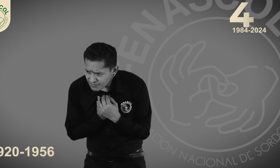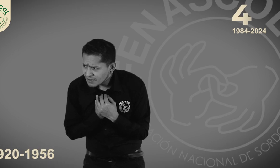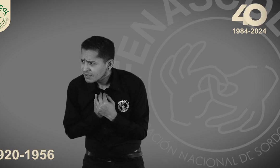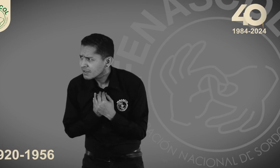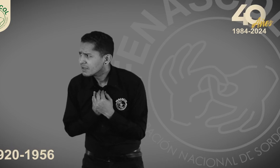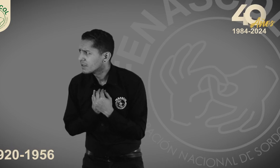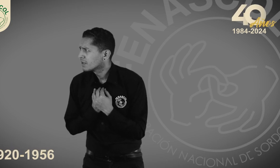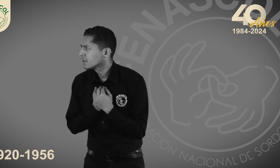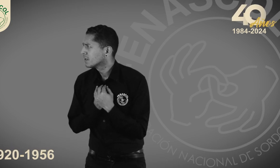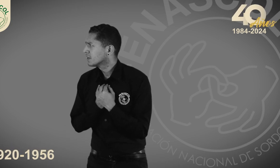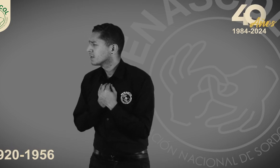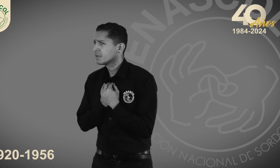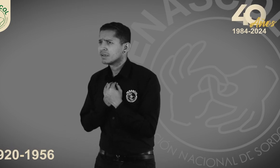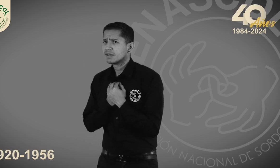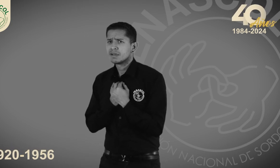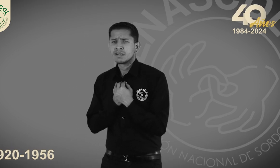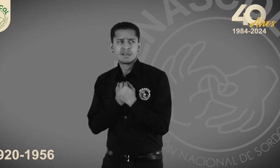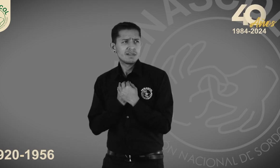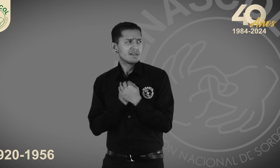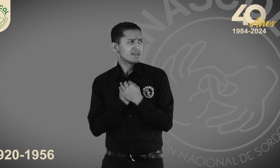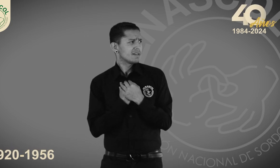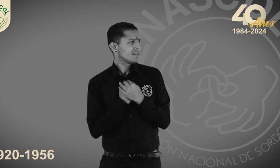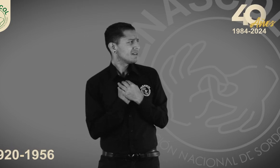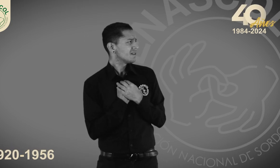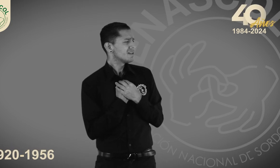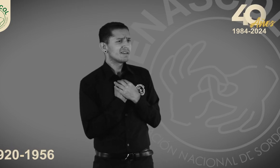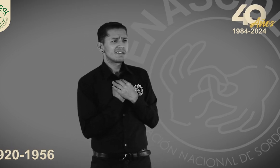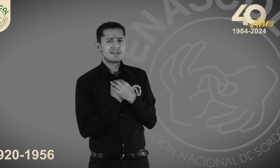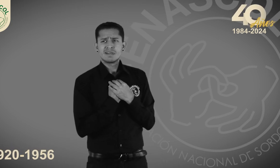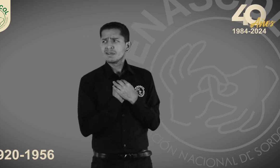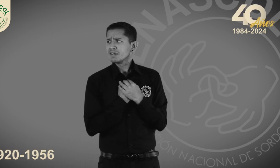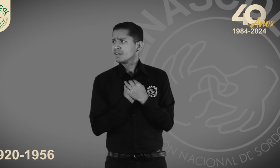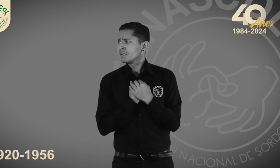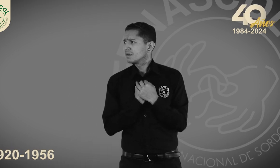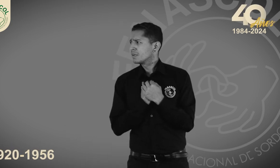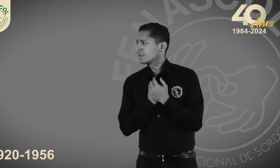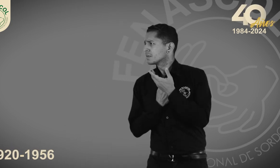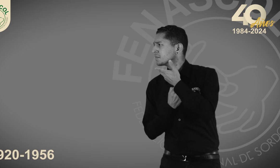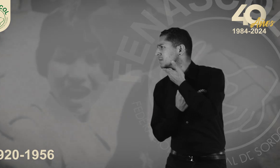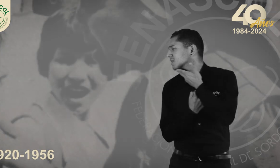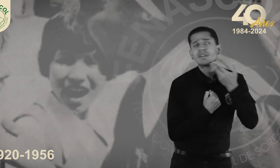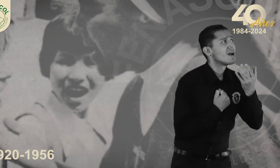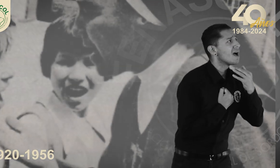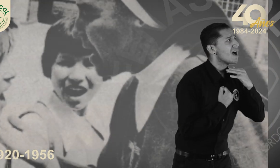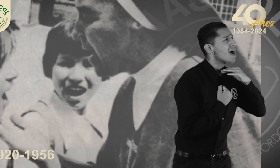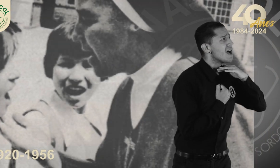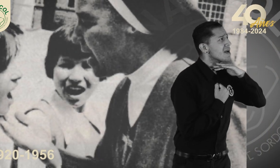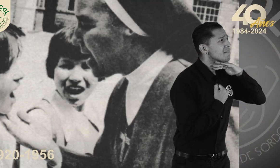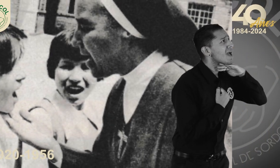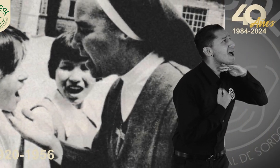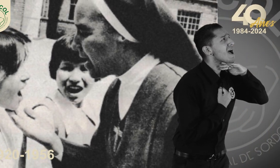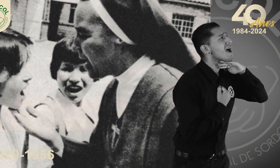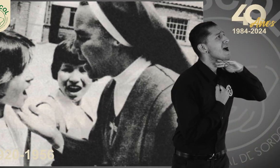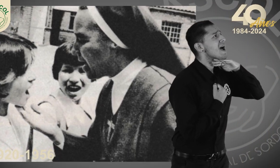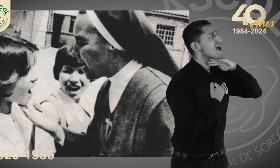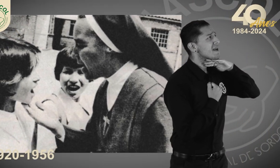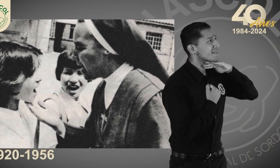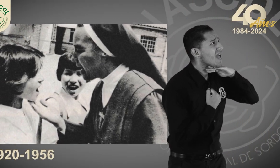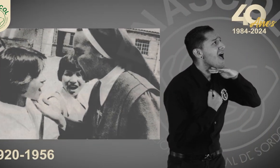Soy solo yo, miro a mi alrededor. ¿Qué es esto? Unas desesperadas manos debajo de mi